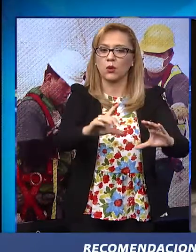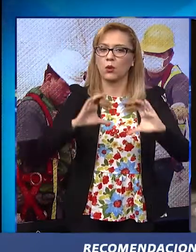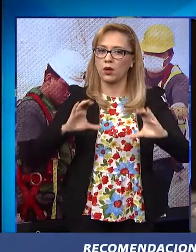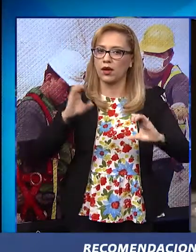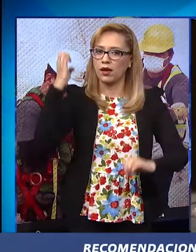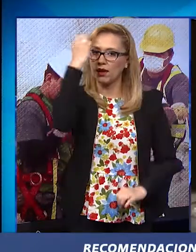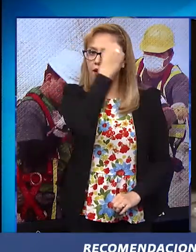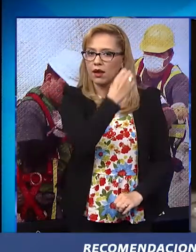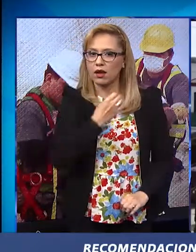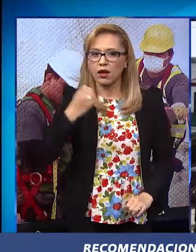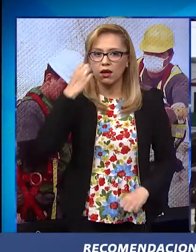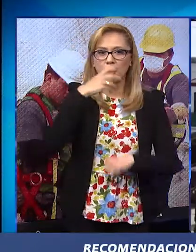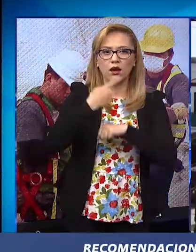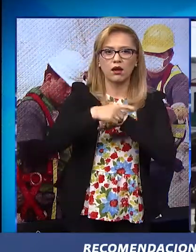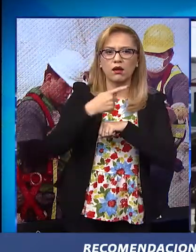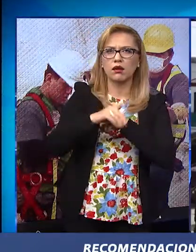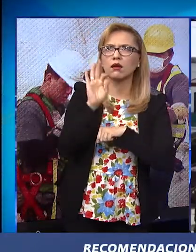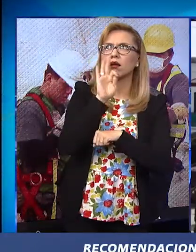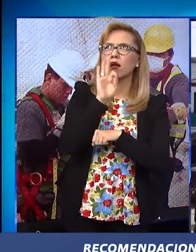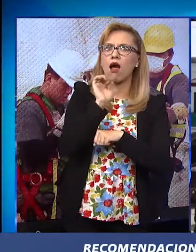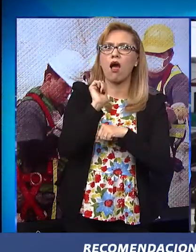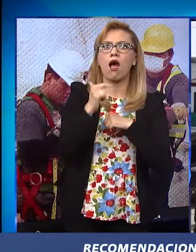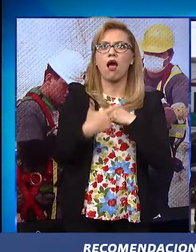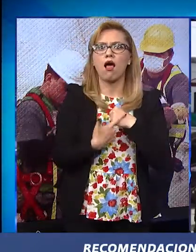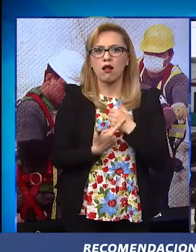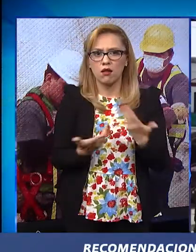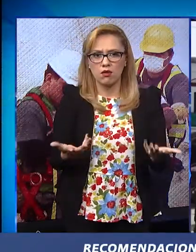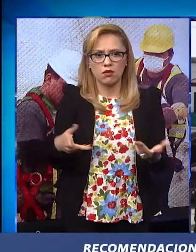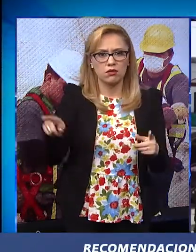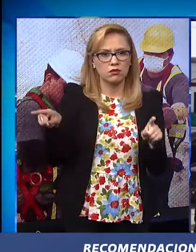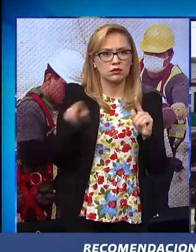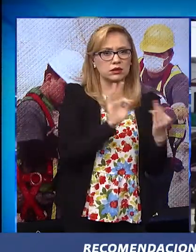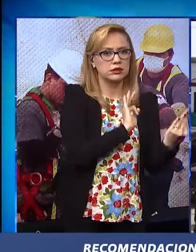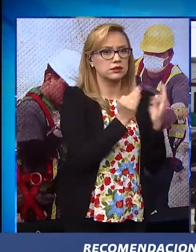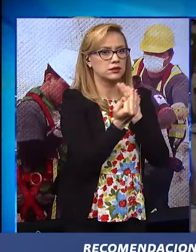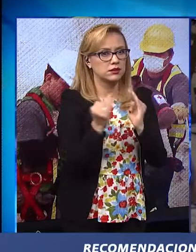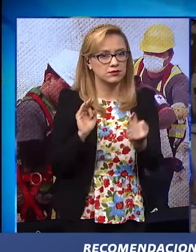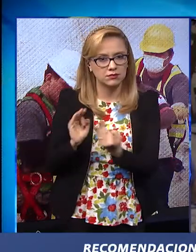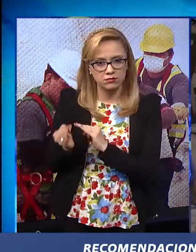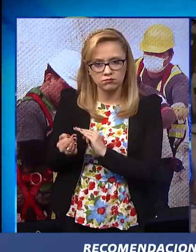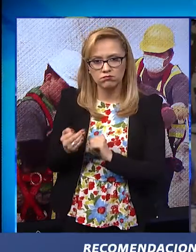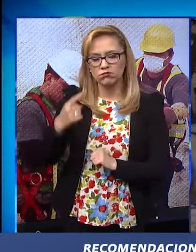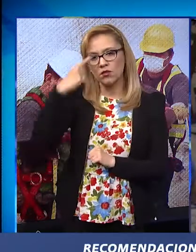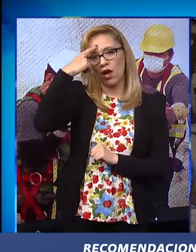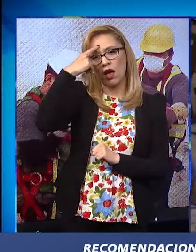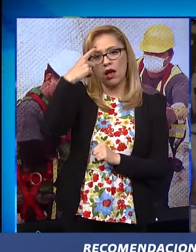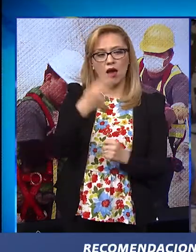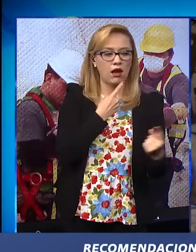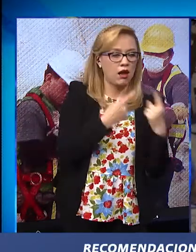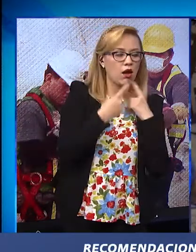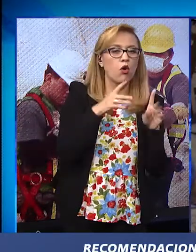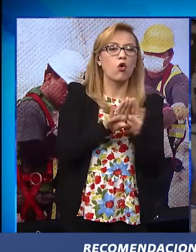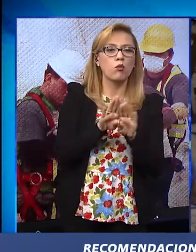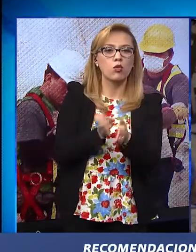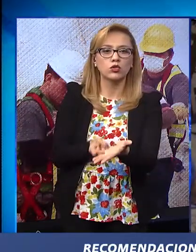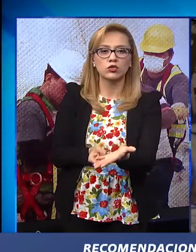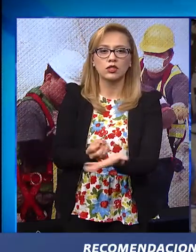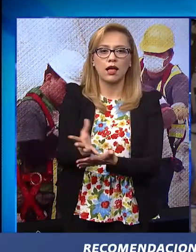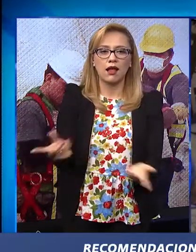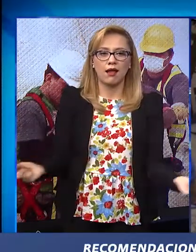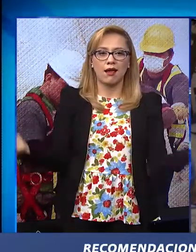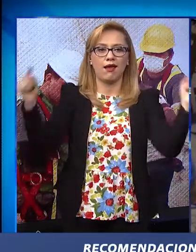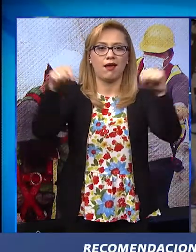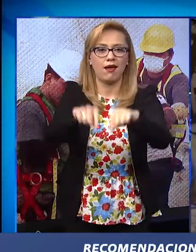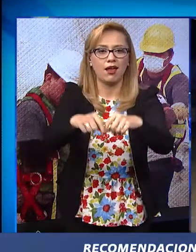revisar los posibles riesgos que puedan presentarse en los alrededores diseñar una ruta de desalojo y salidas más cercanas